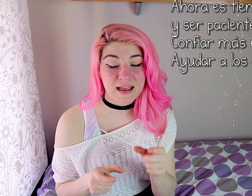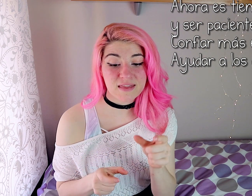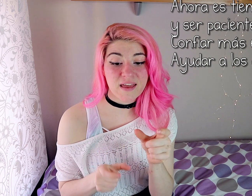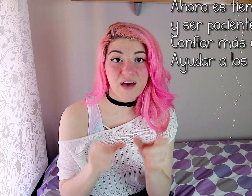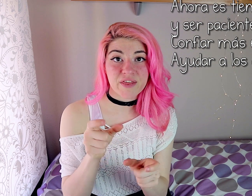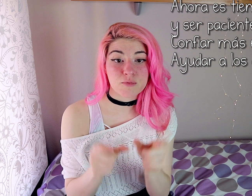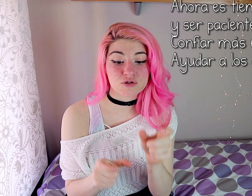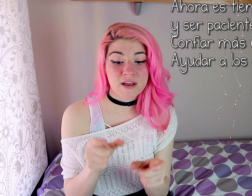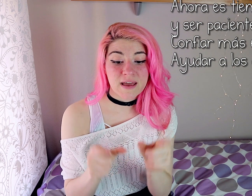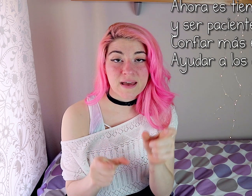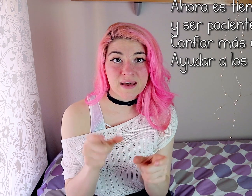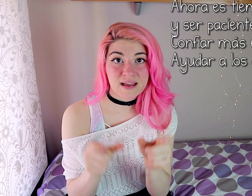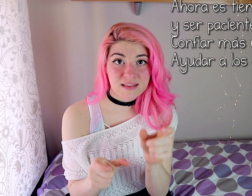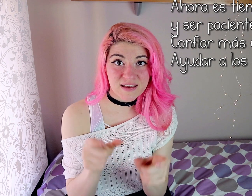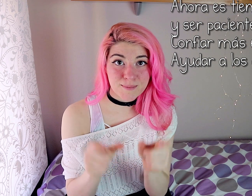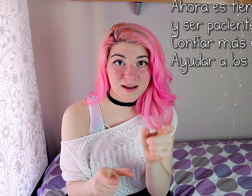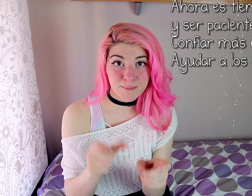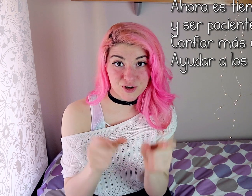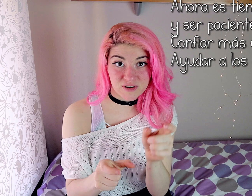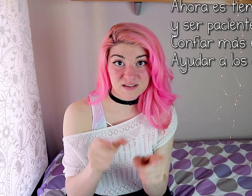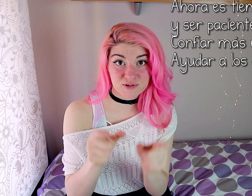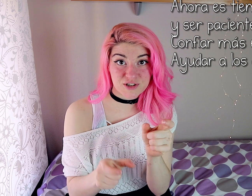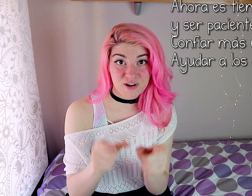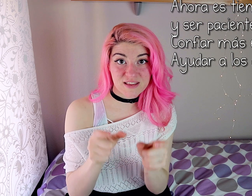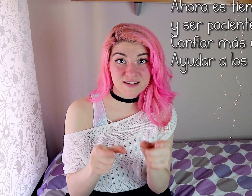gente, hacemos... Gente, ¿vale? Personas, que hemos dicho antes.